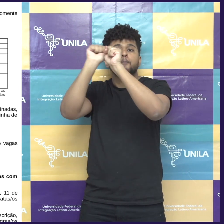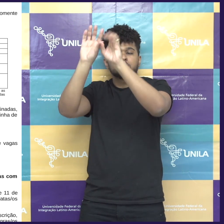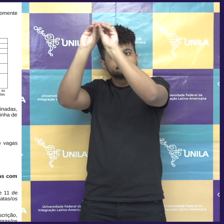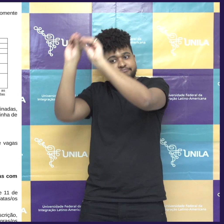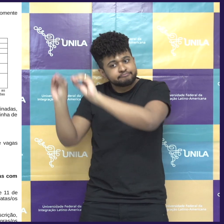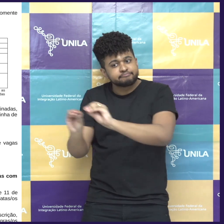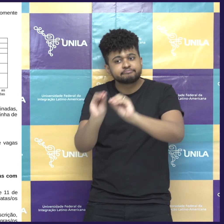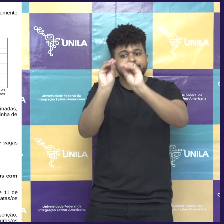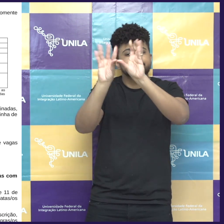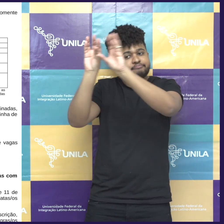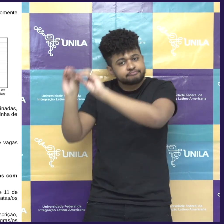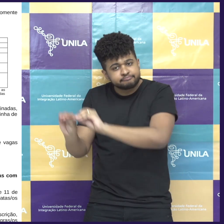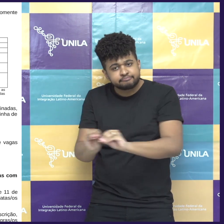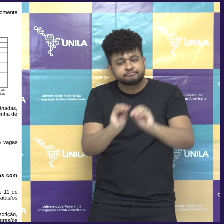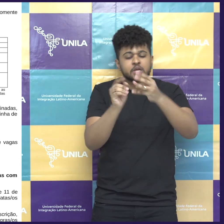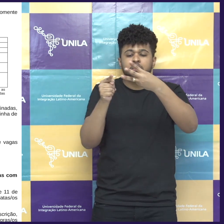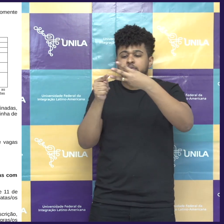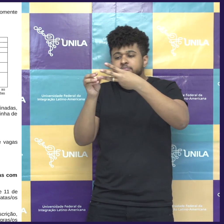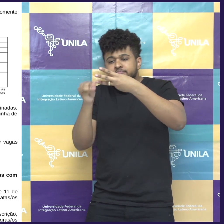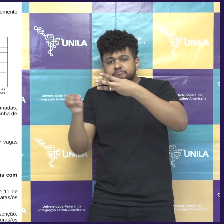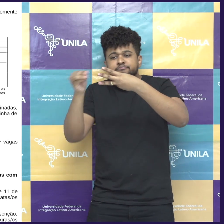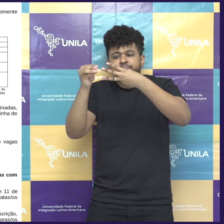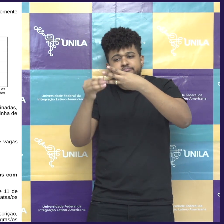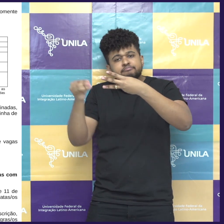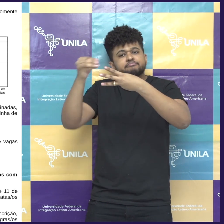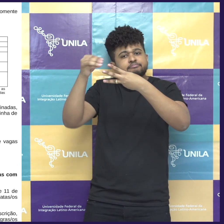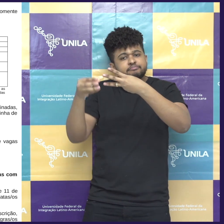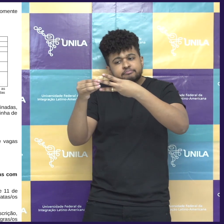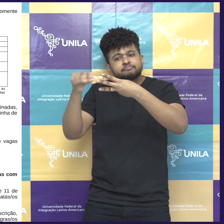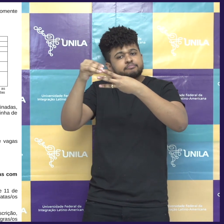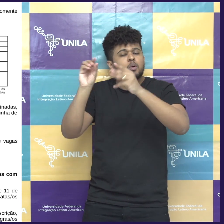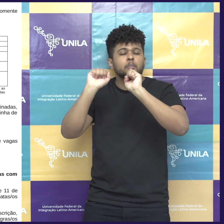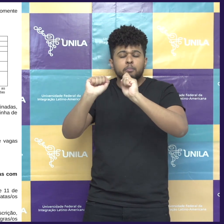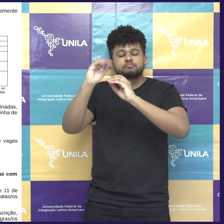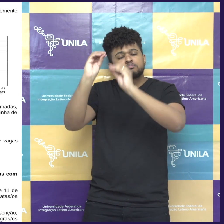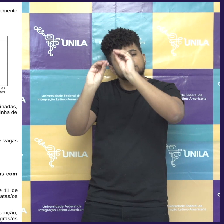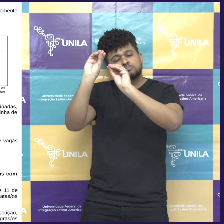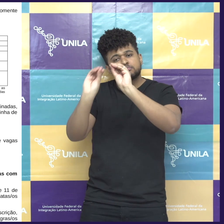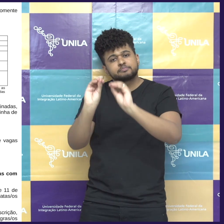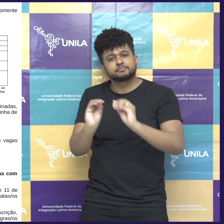por candidatos aprovados em outra linha de pesquisa.